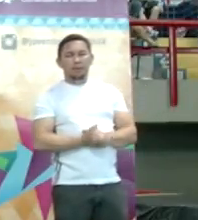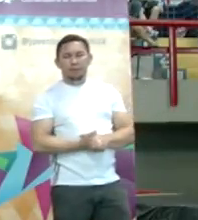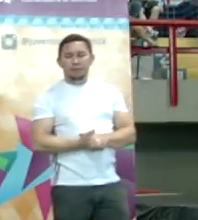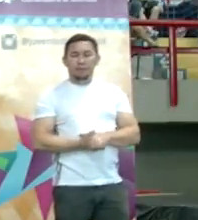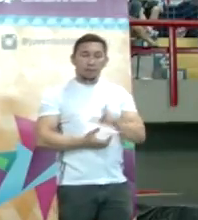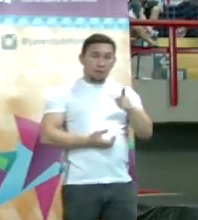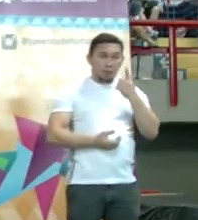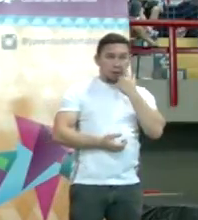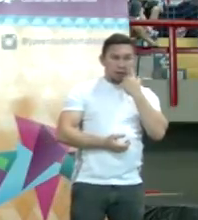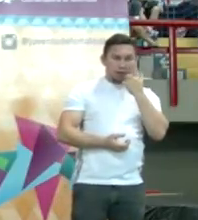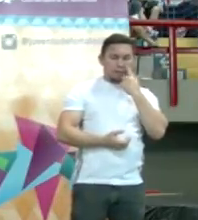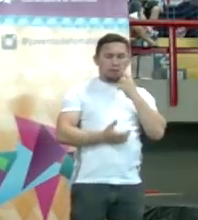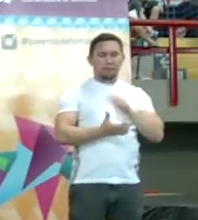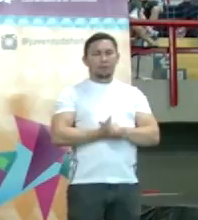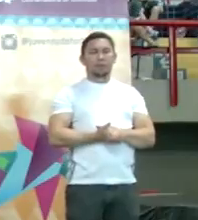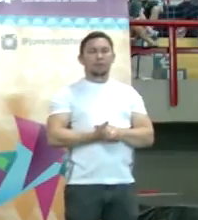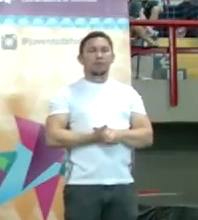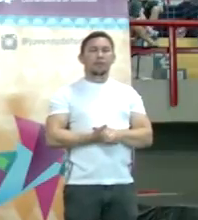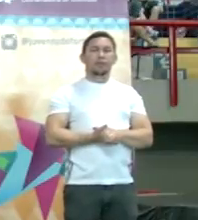Vamos lá,